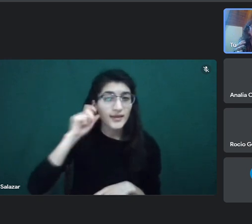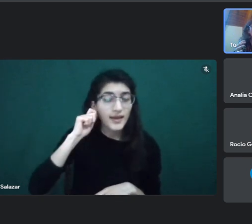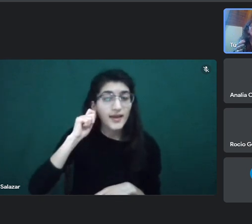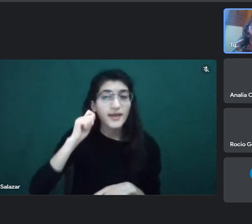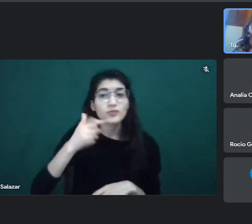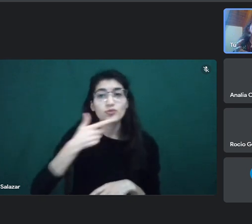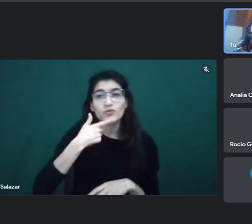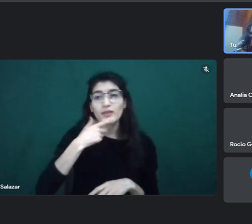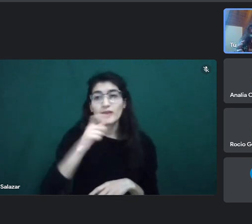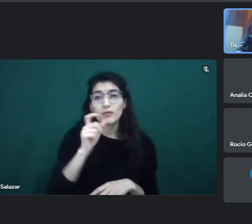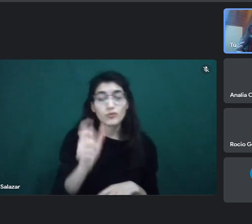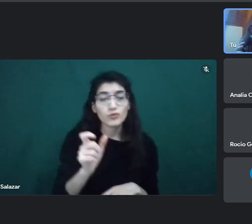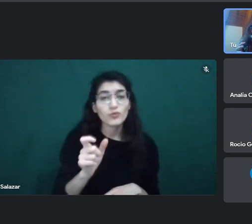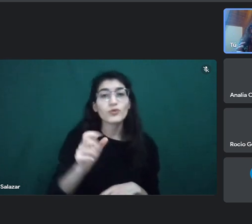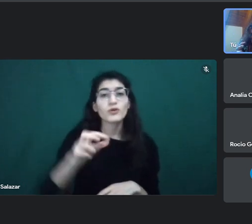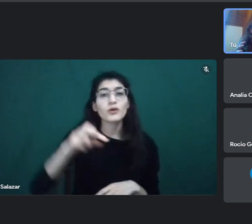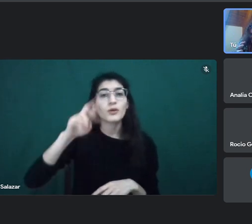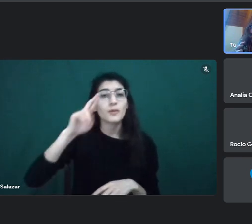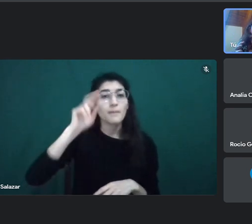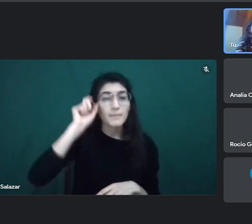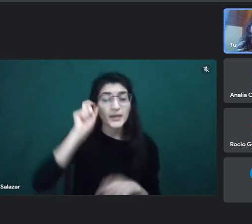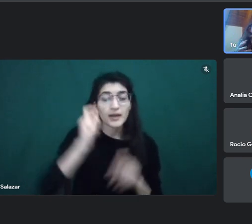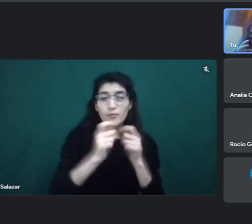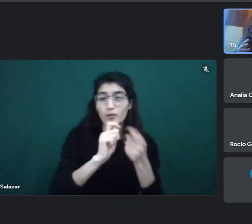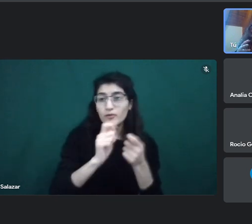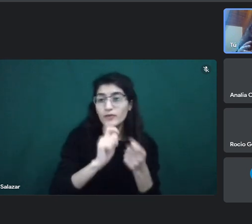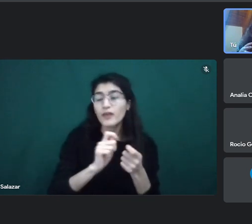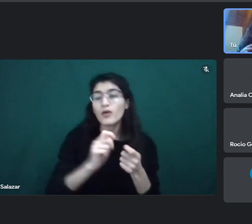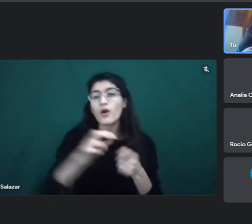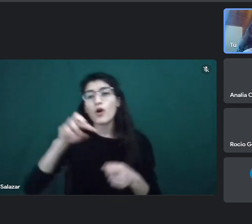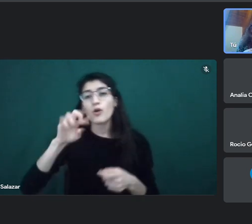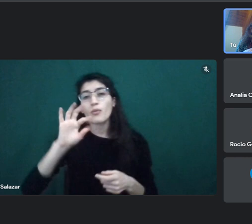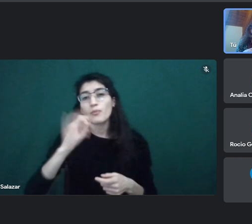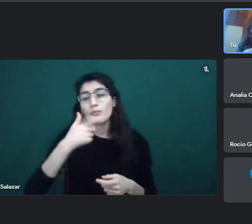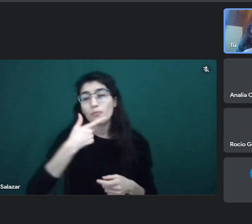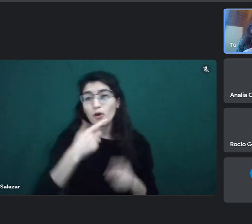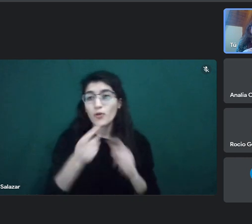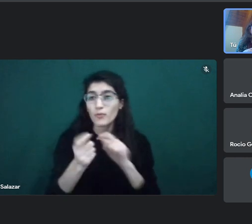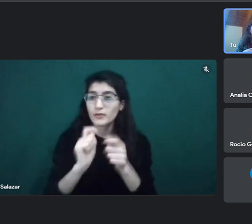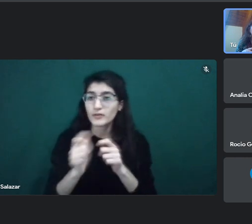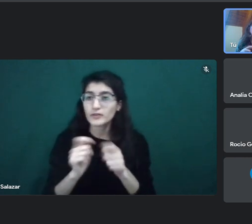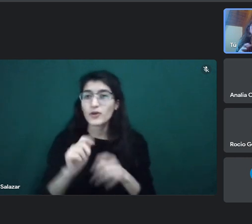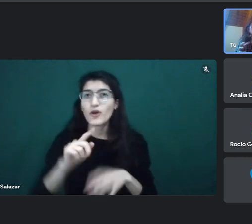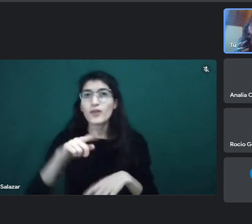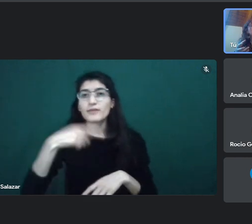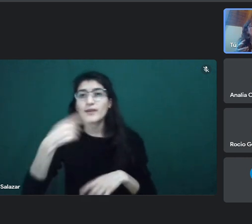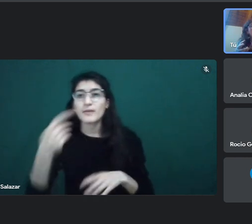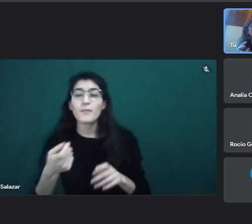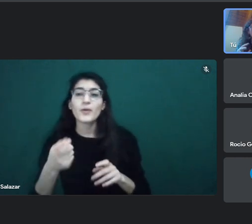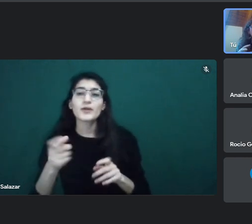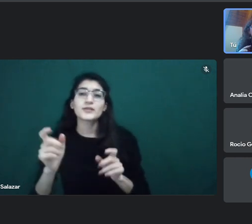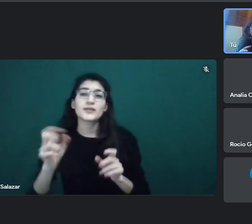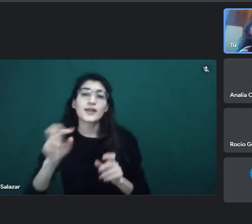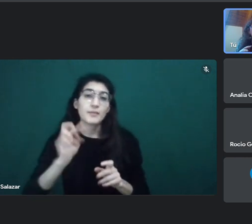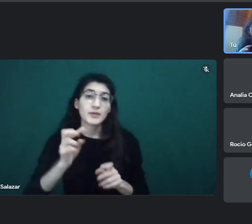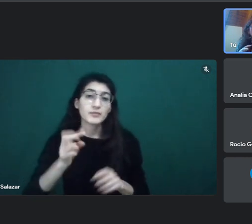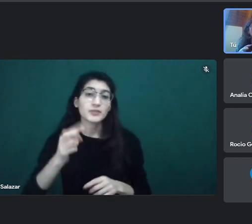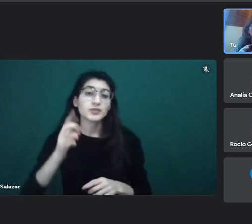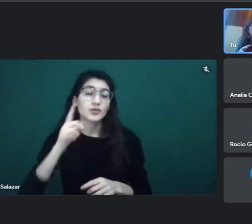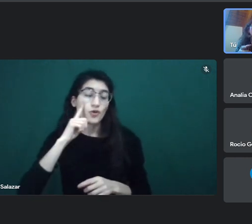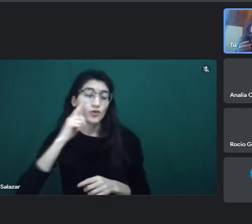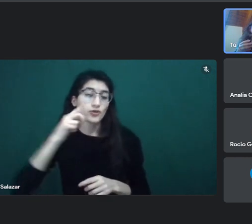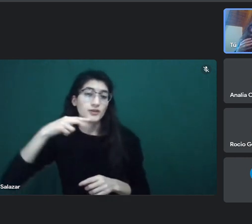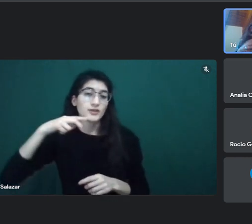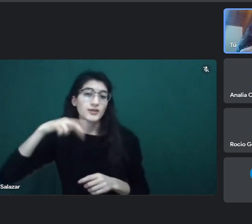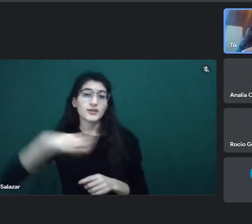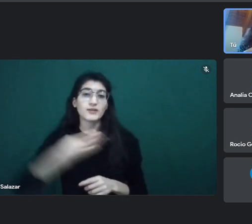premodificador, posmodificador, después de una preposición en infinitivo, después de by ando endo,